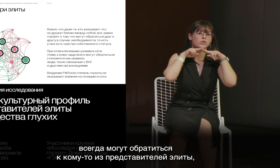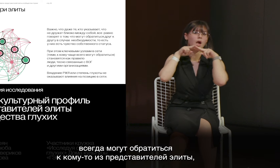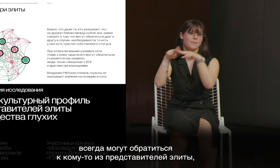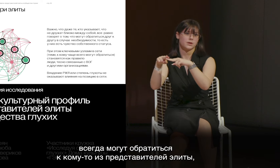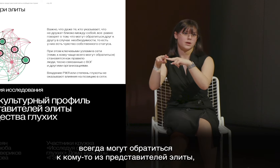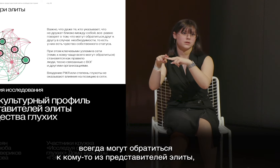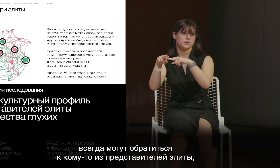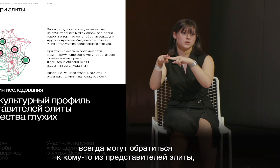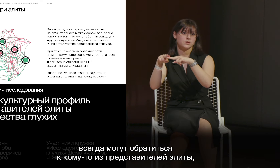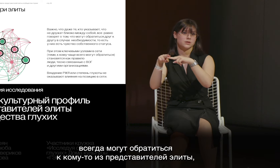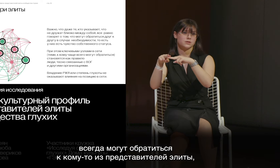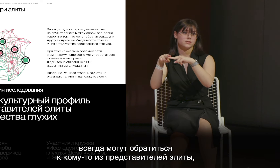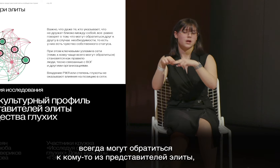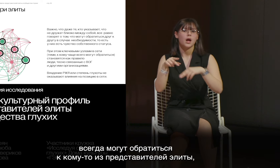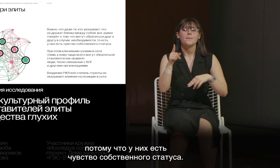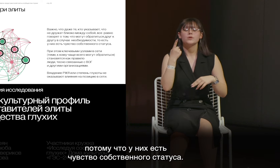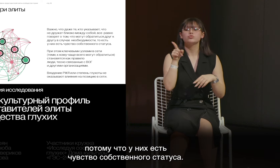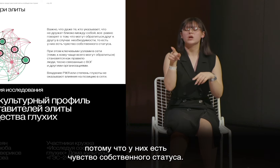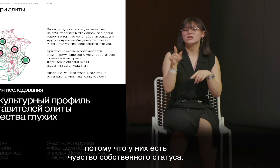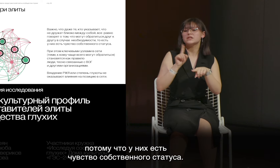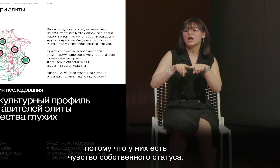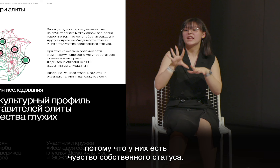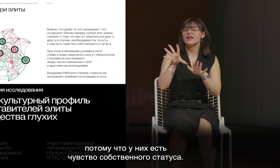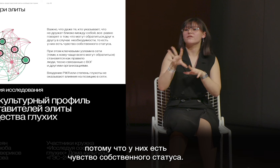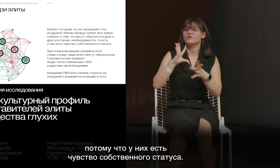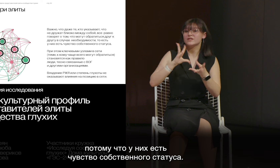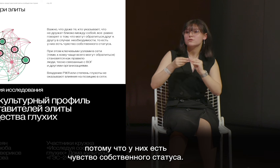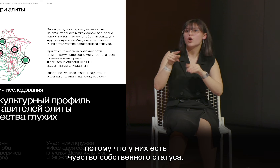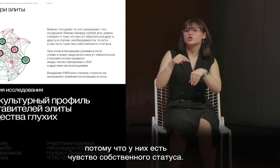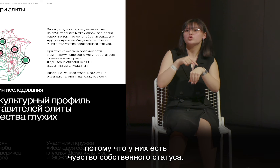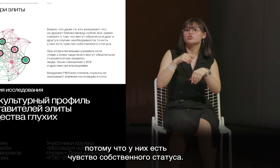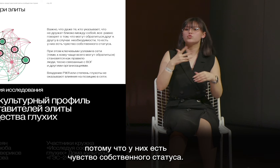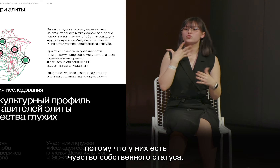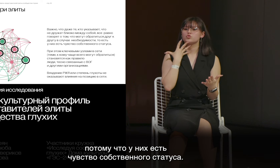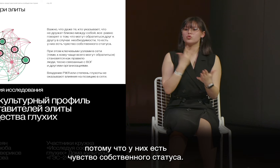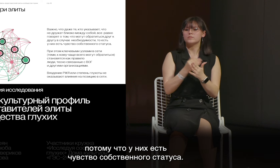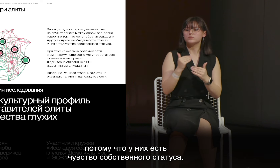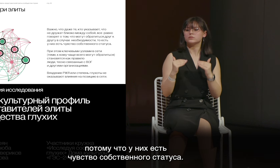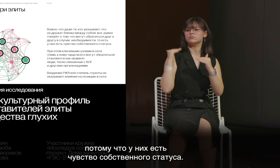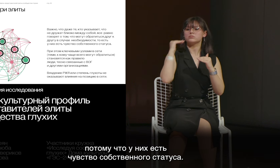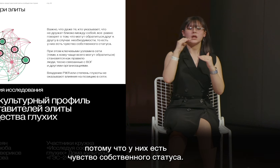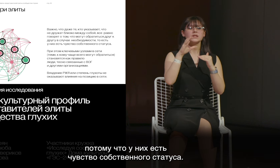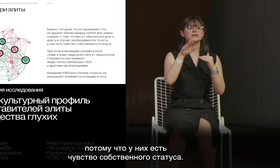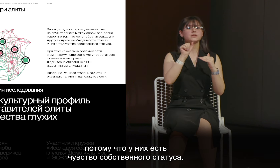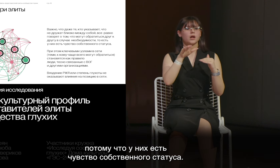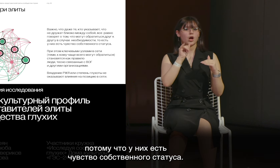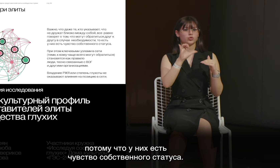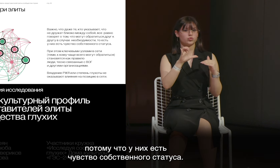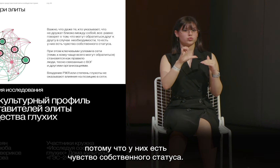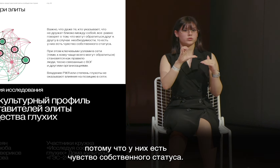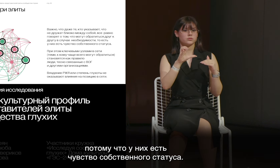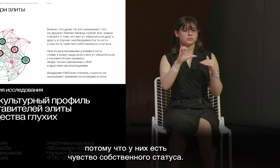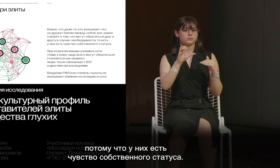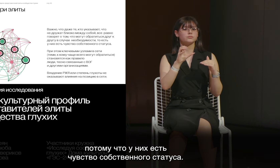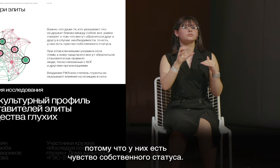близкими знакомыми, они говорили о том, что всегда могут обратиться к кому-то из представителей элиты, потому что они чувствуют себя